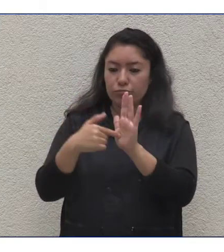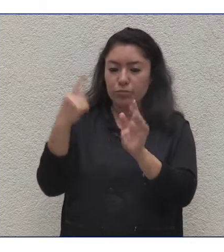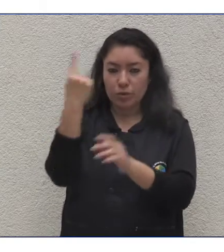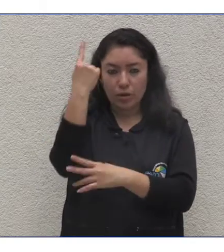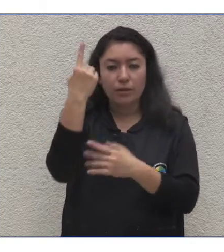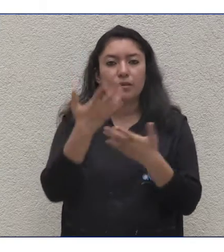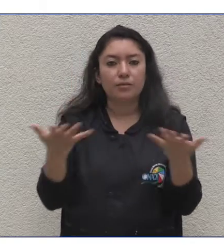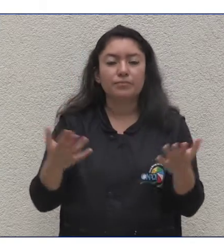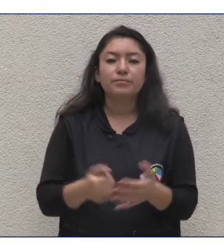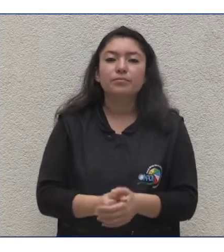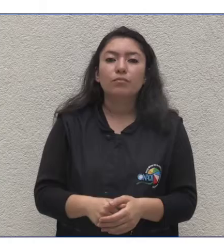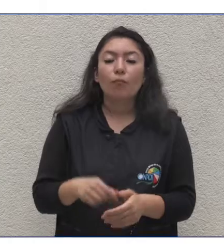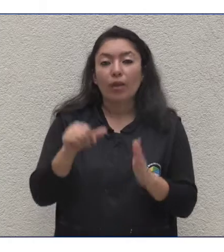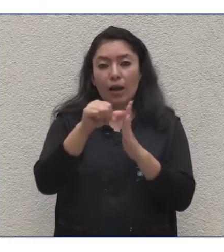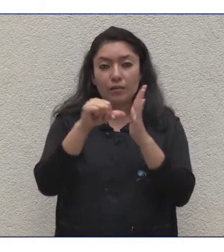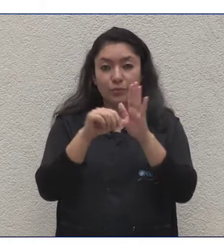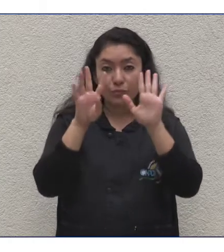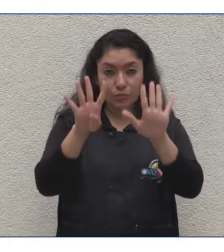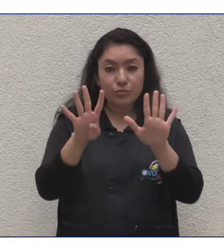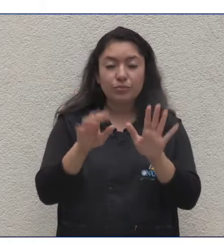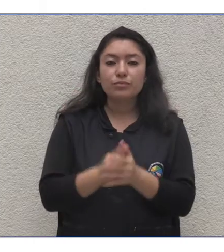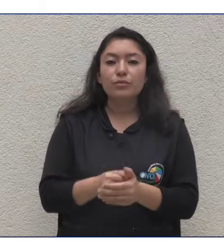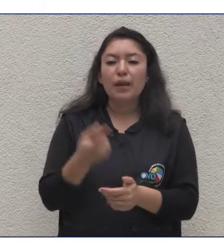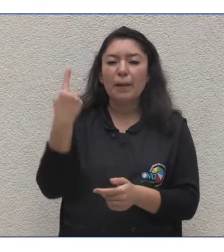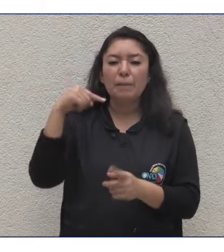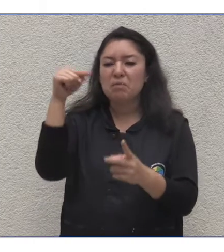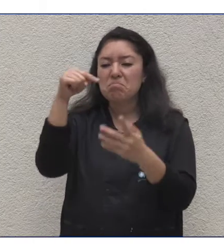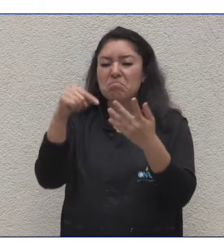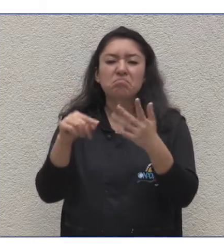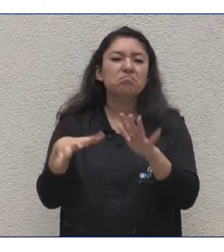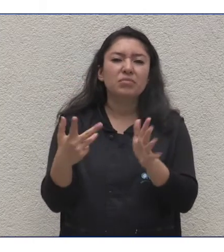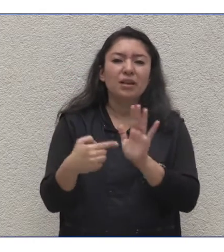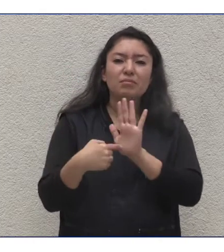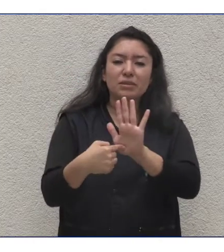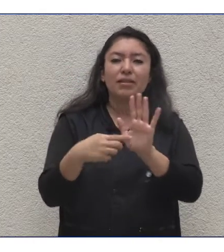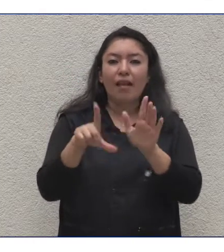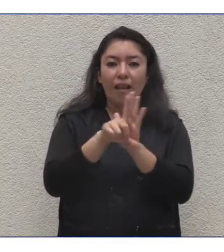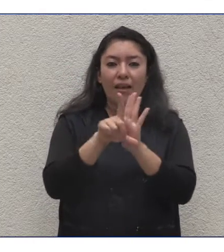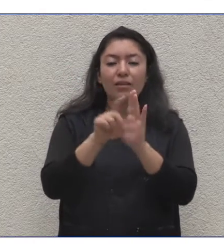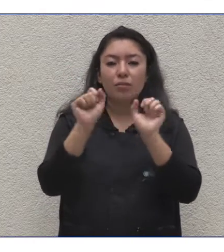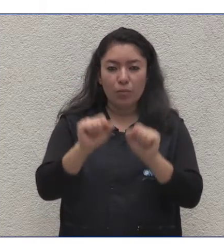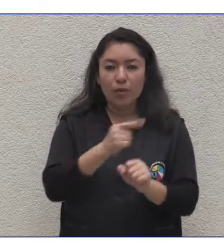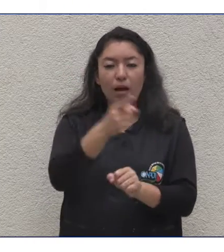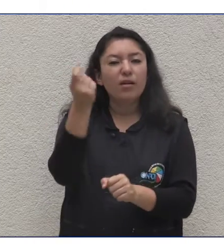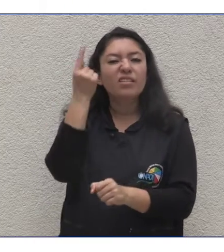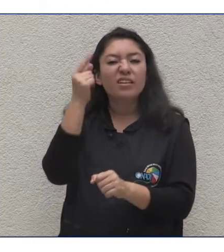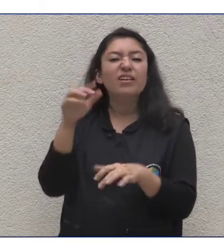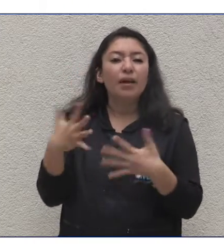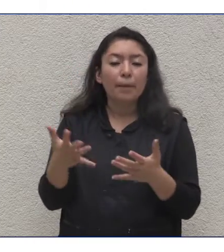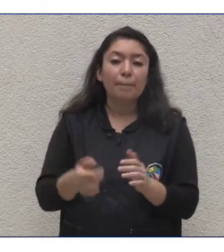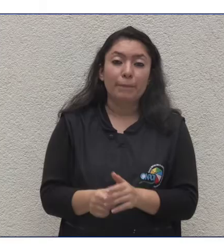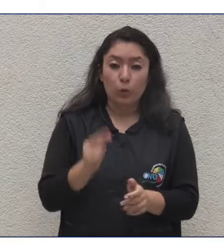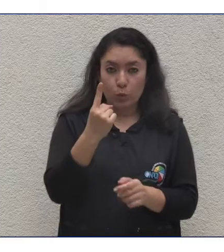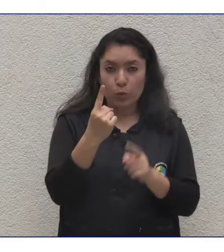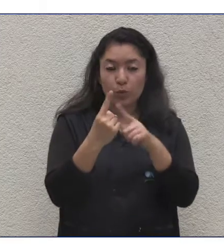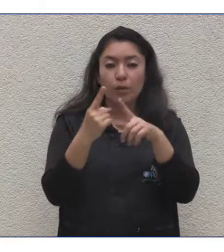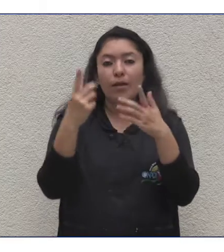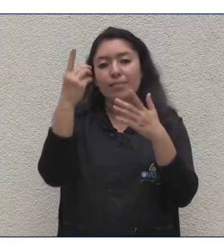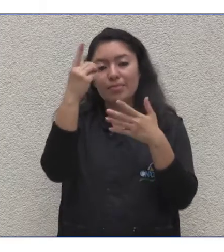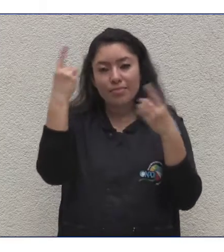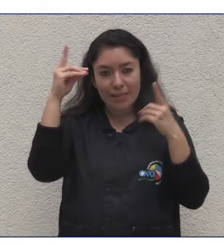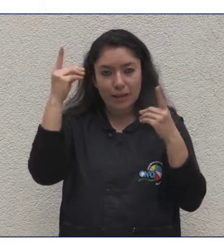y defensas. Artículo 9. Para los efectos de la presente ley, se entiende por 1.